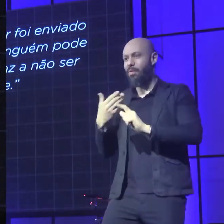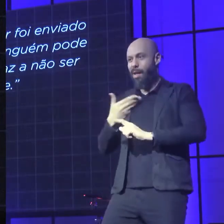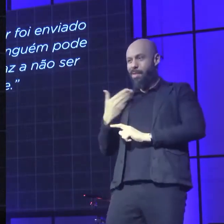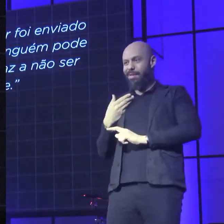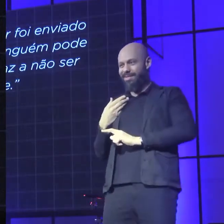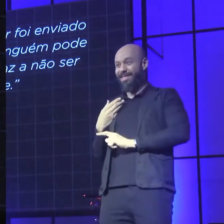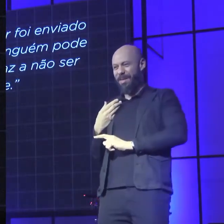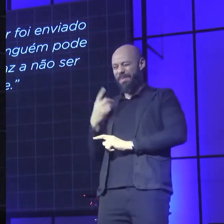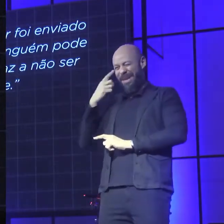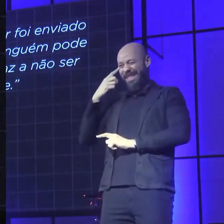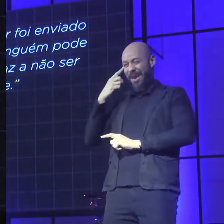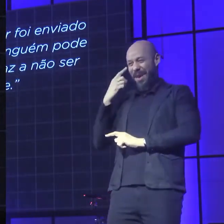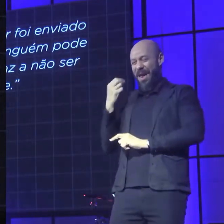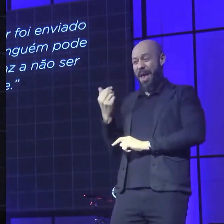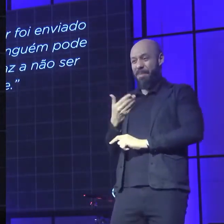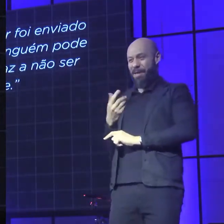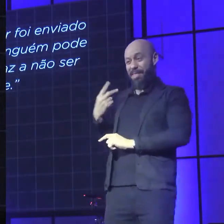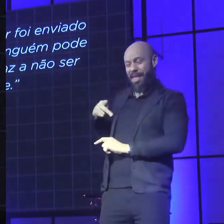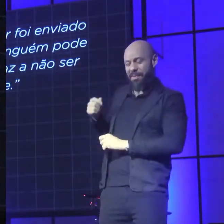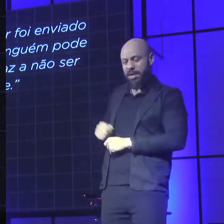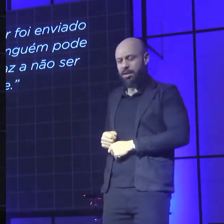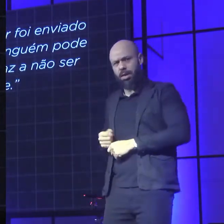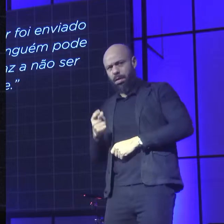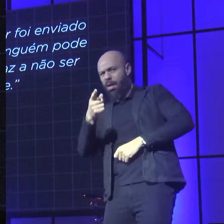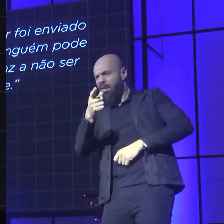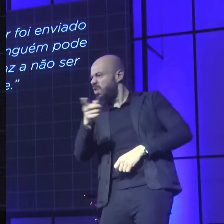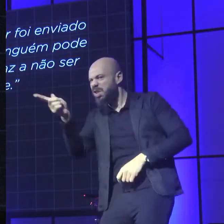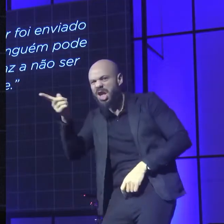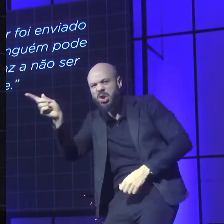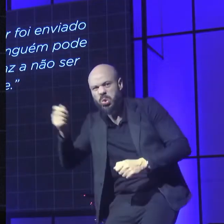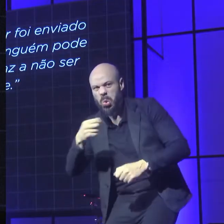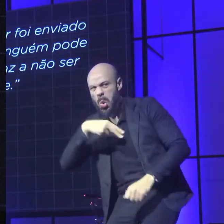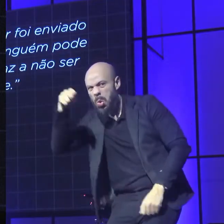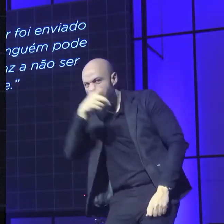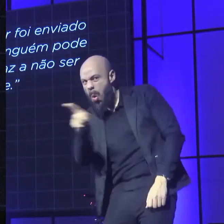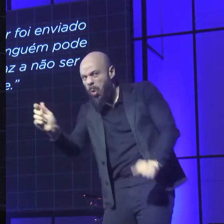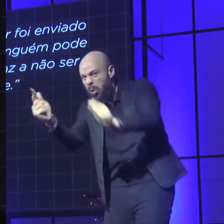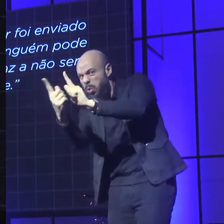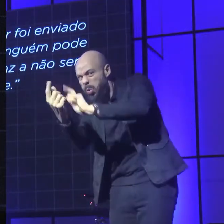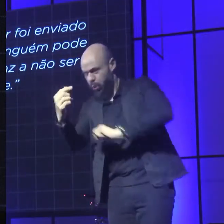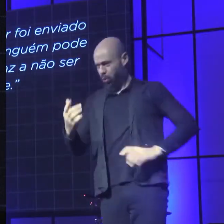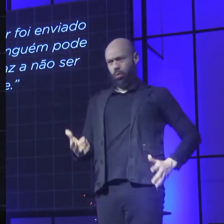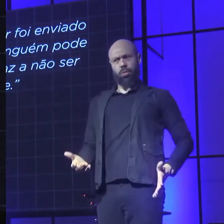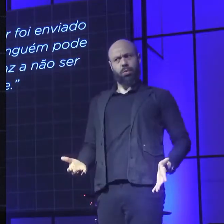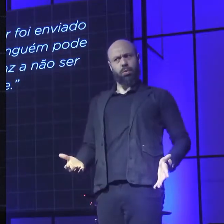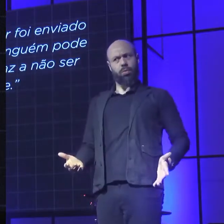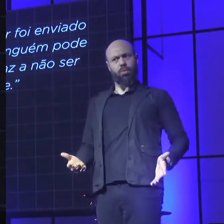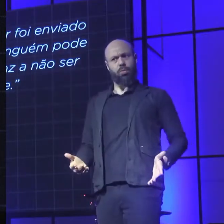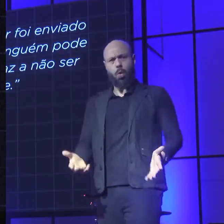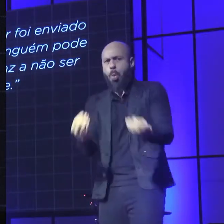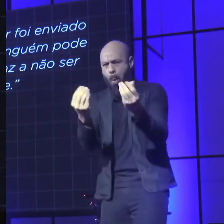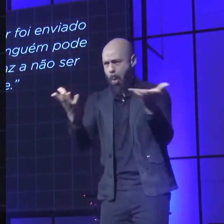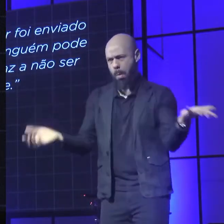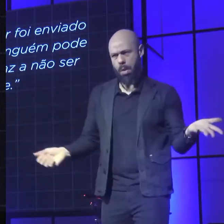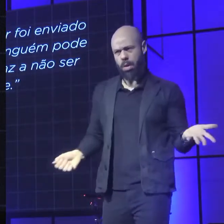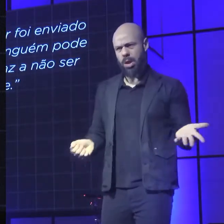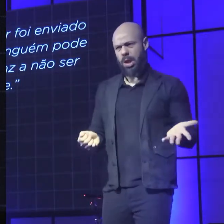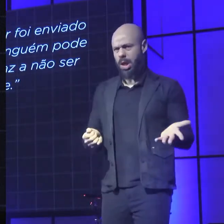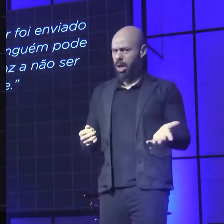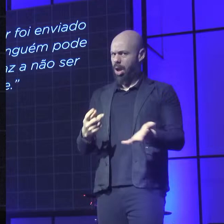faculdade, não cairia bem se os seus colegas de Sinédrio, não pegaria bem se os seus